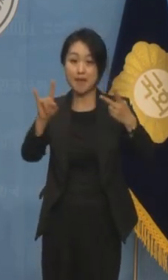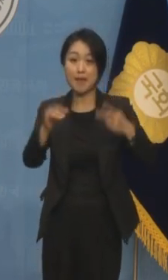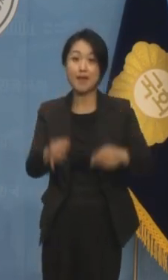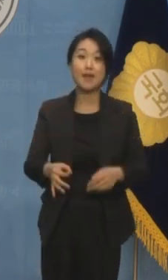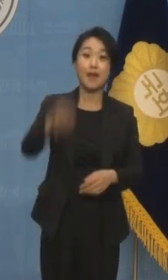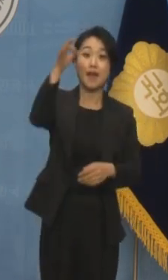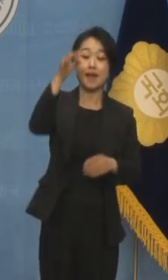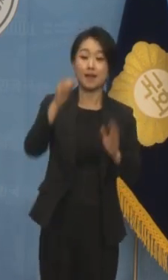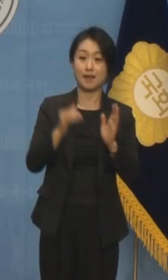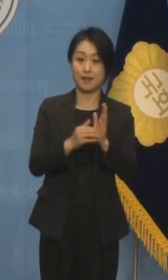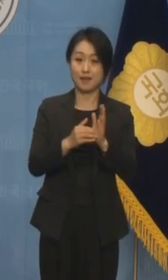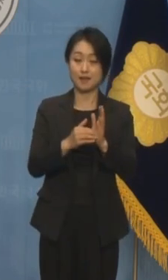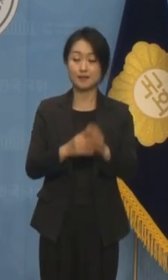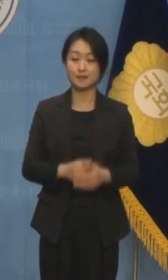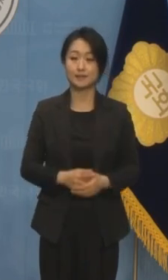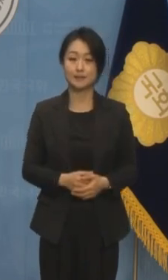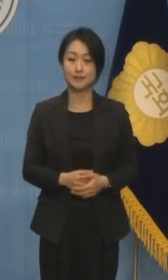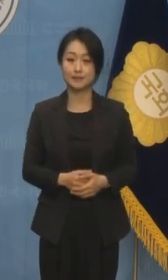알기는 합니까?